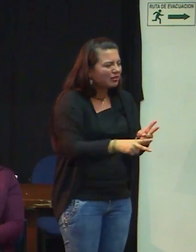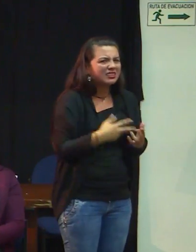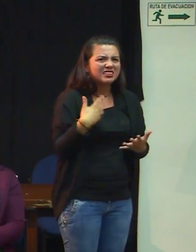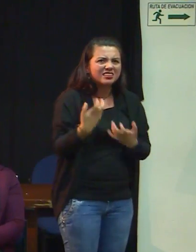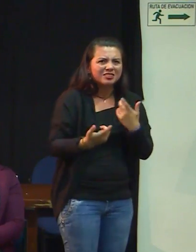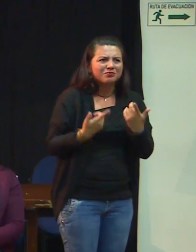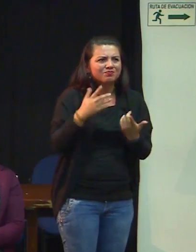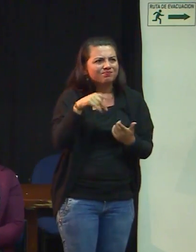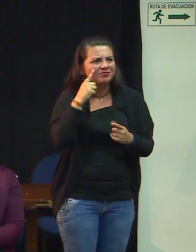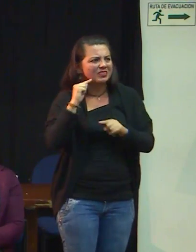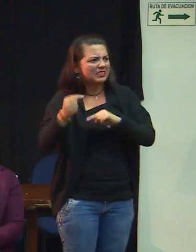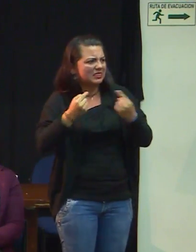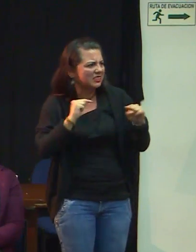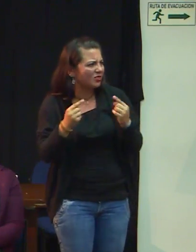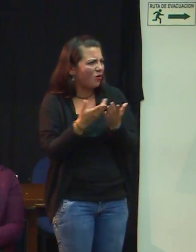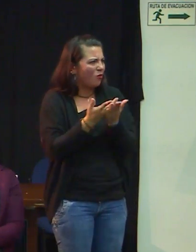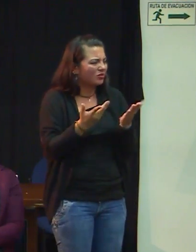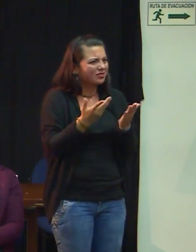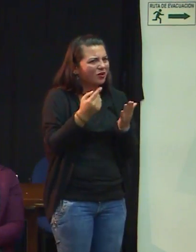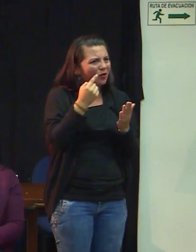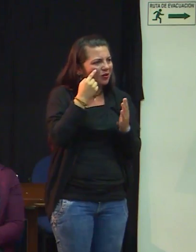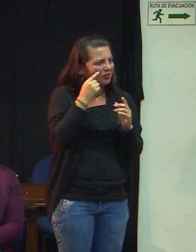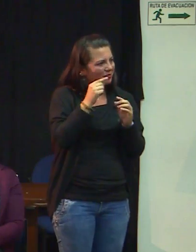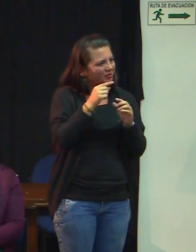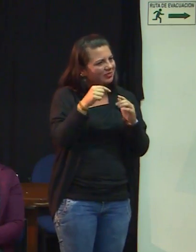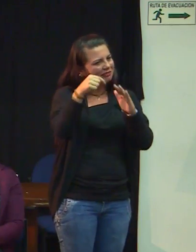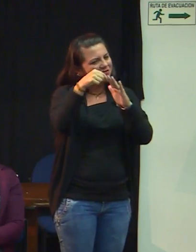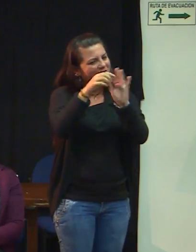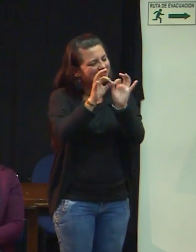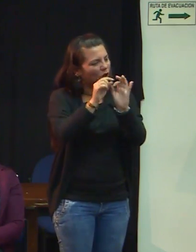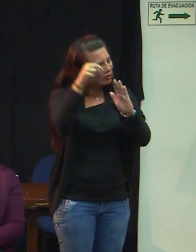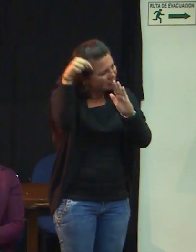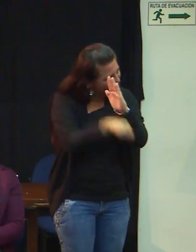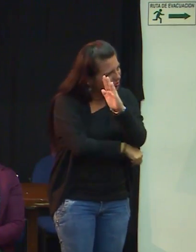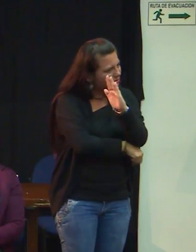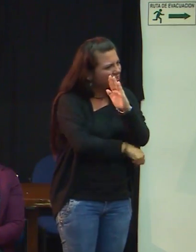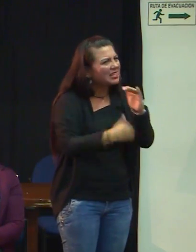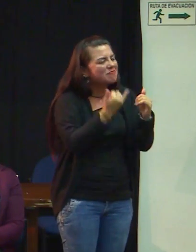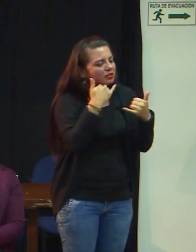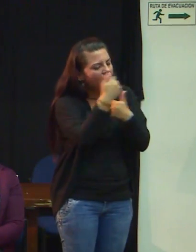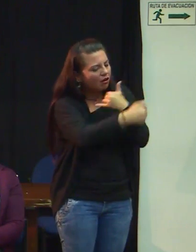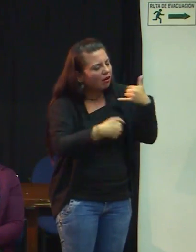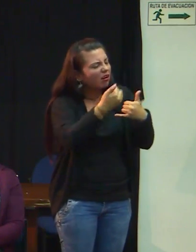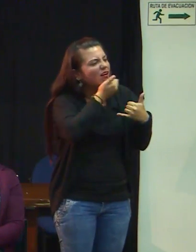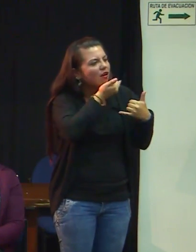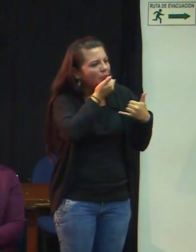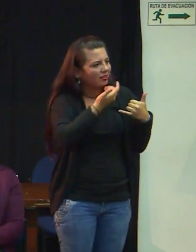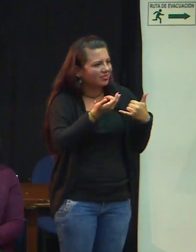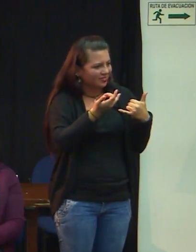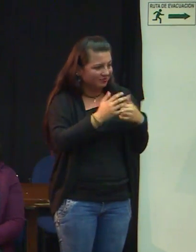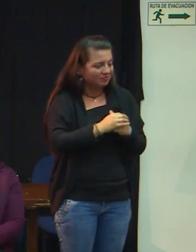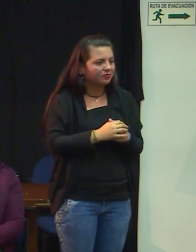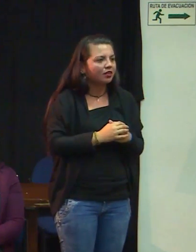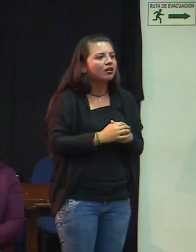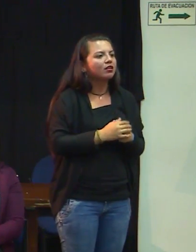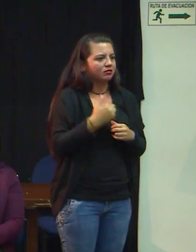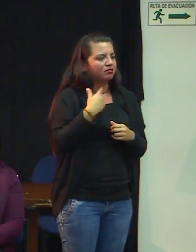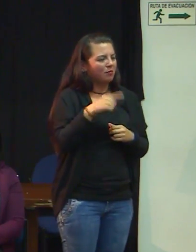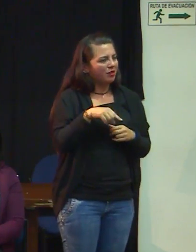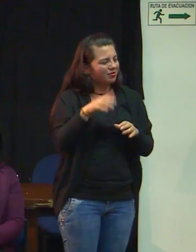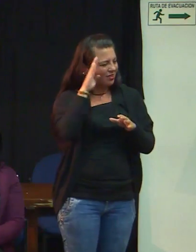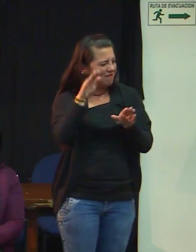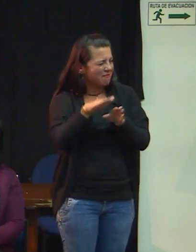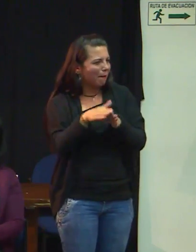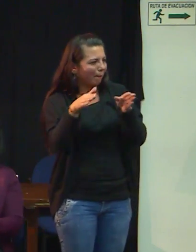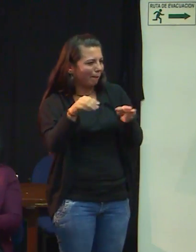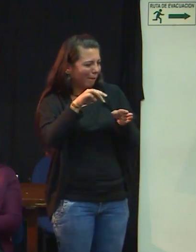poner discusiones y debates de fondo de las dinámicas del país. ¿Sí? Estuve en la mesa de vocerías y